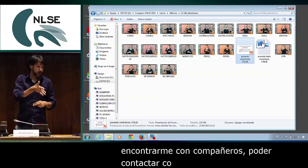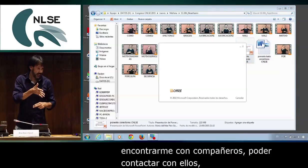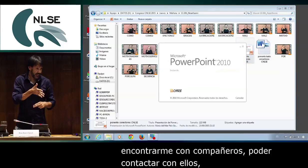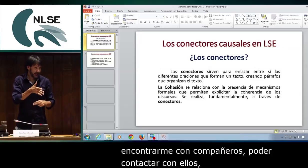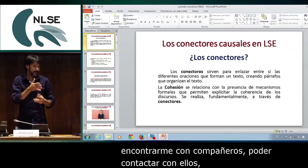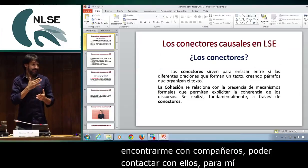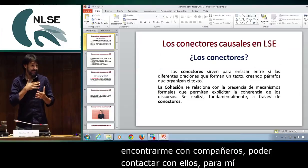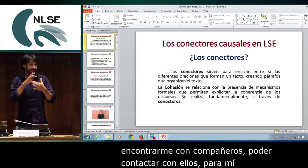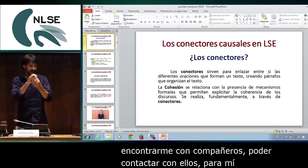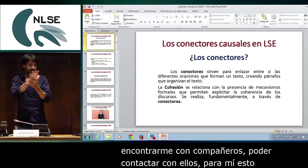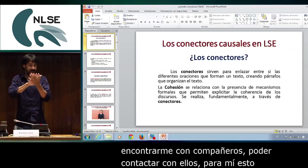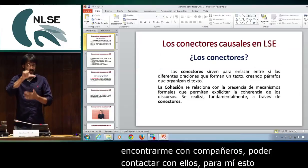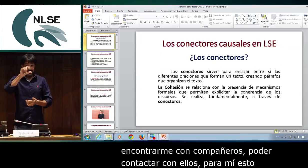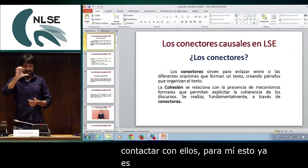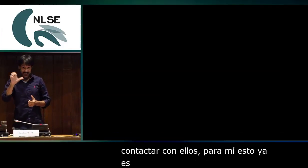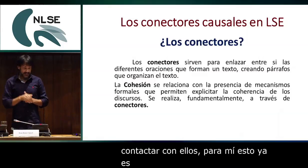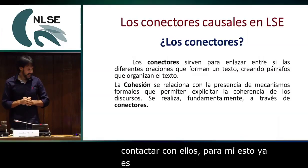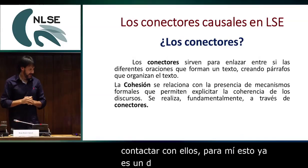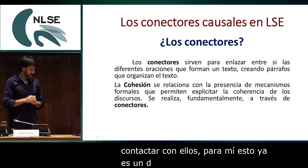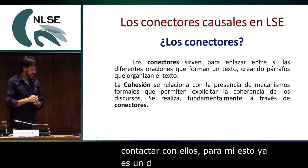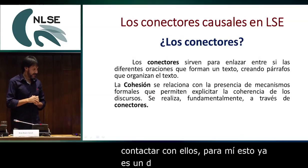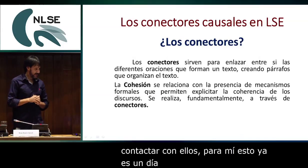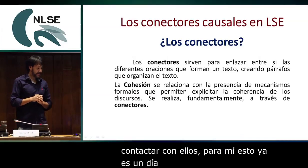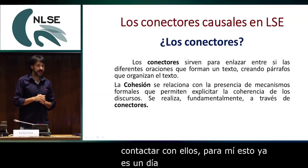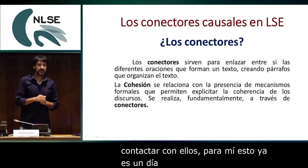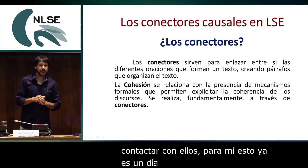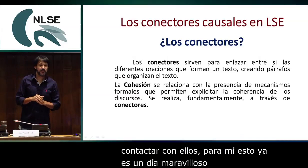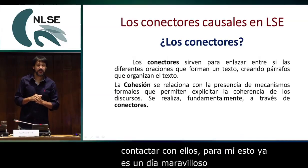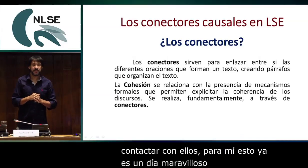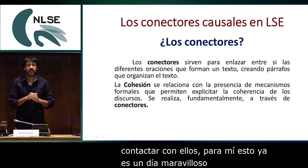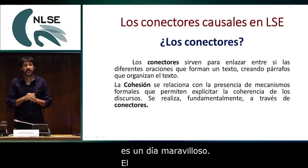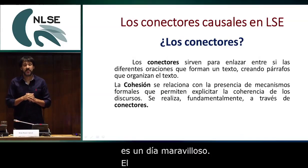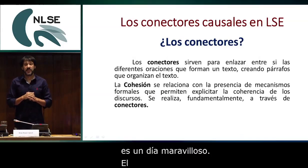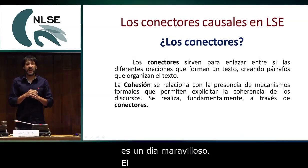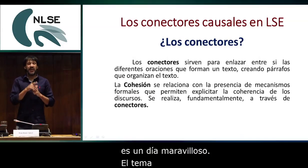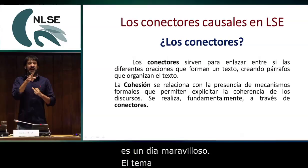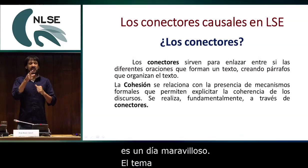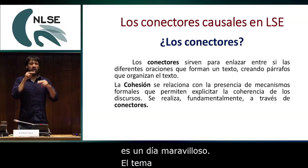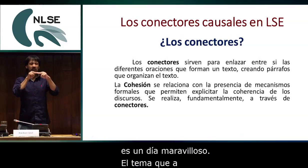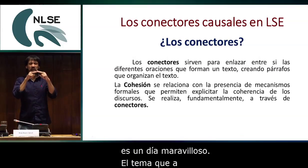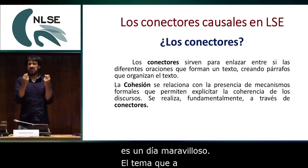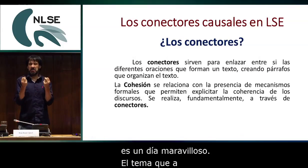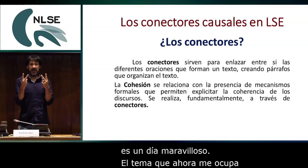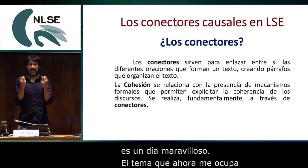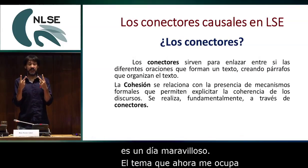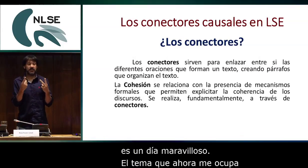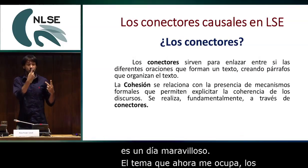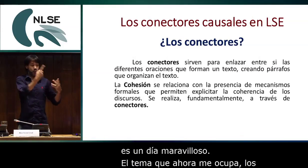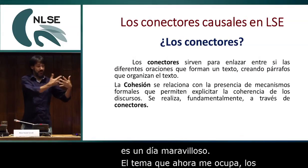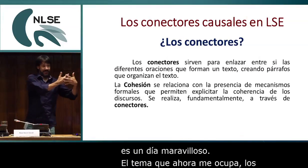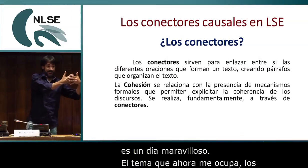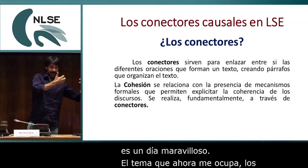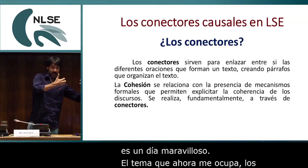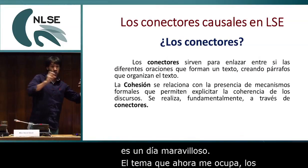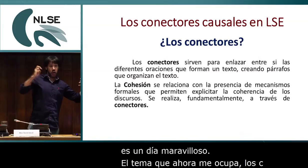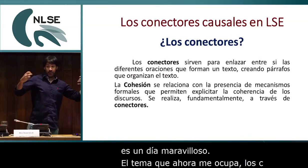El tema que ahora me ocupa, los conectores casuales de la lengua de signos española, primero nos